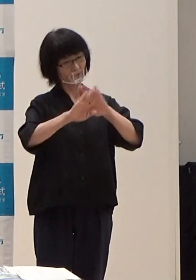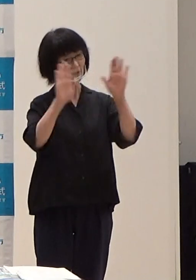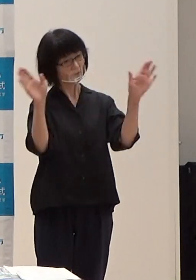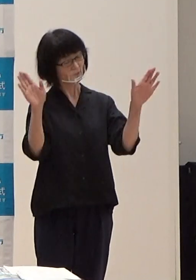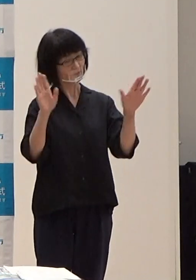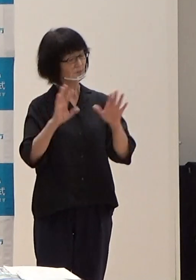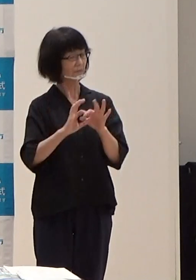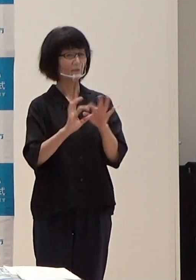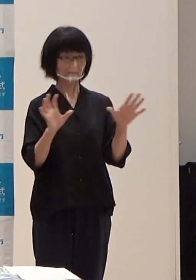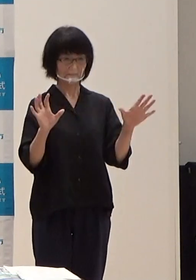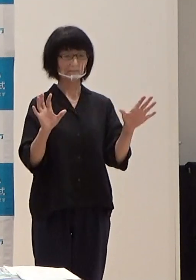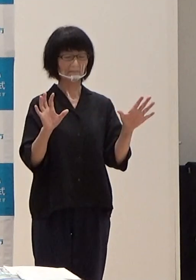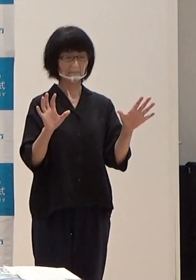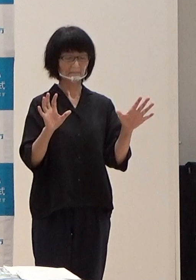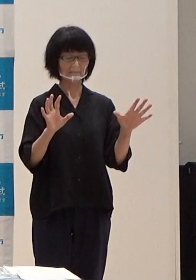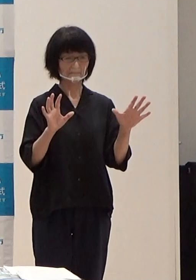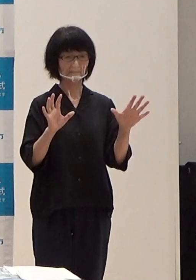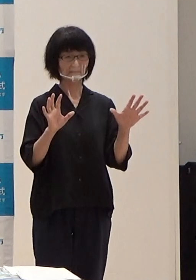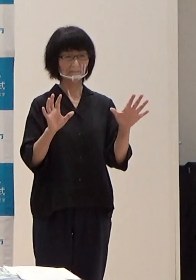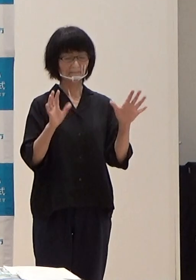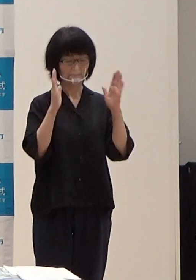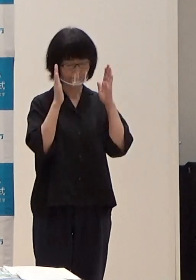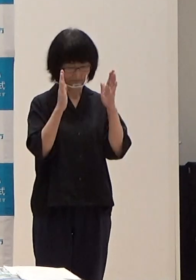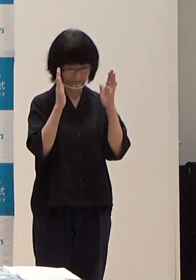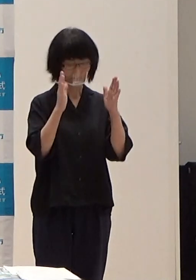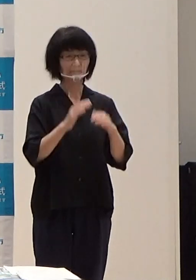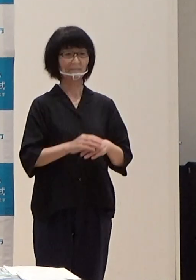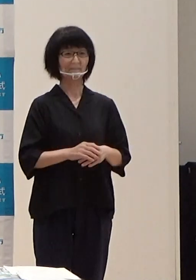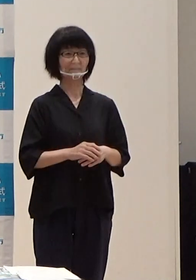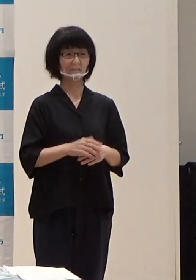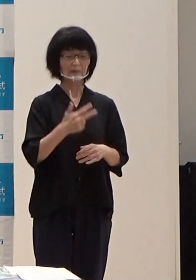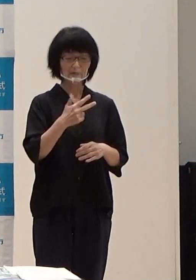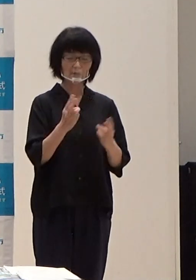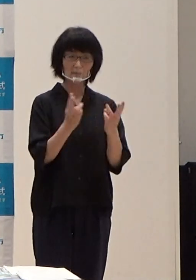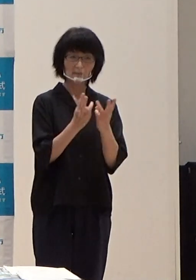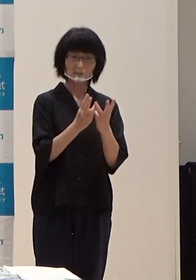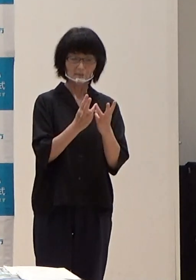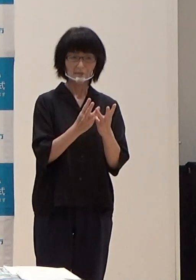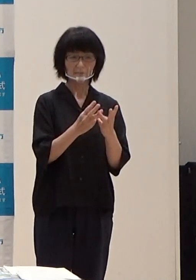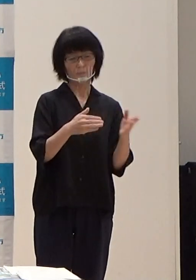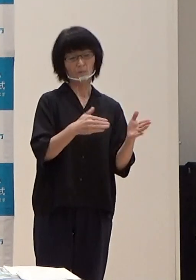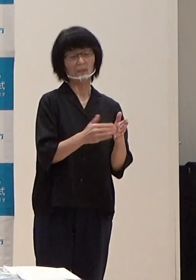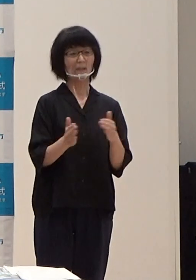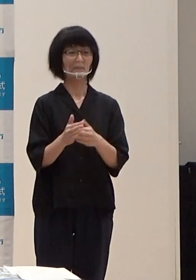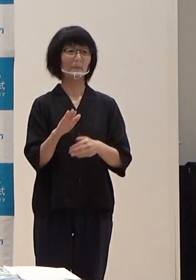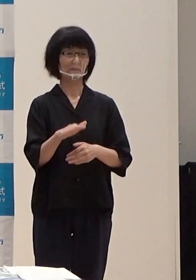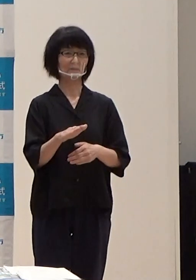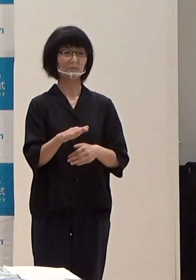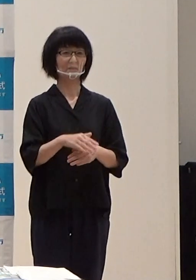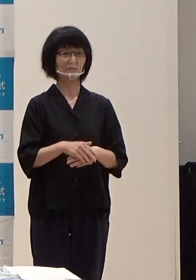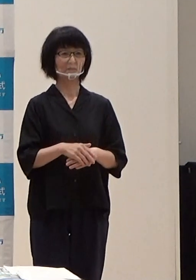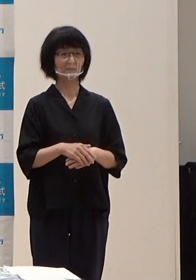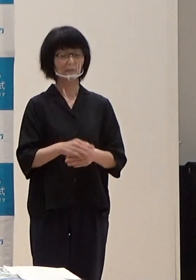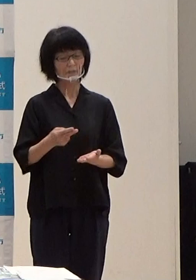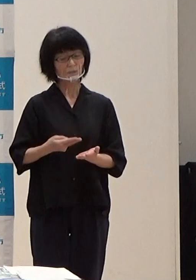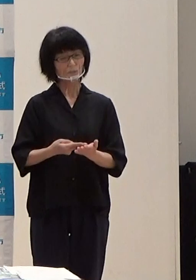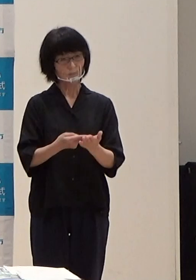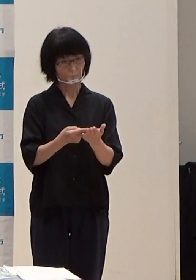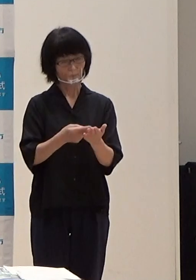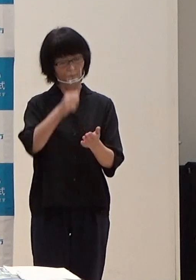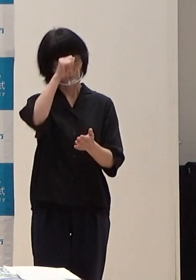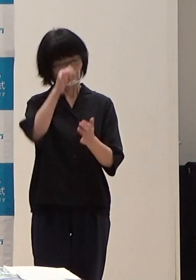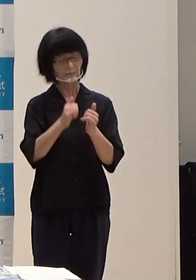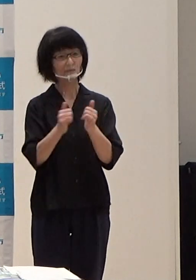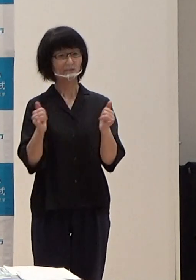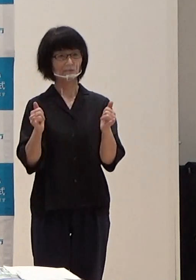もう医師の数にも限りあります。それから病院の運営上もですね、入院患者を支